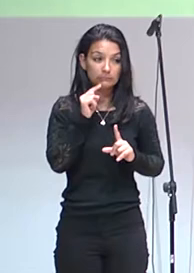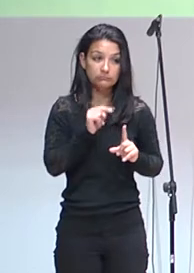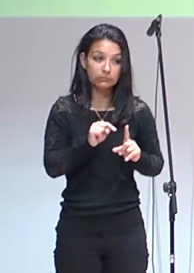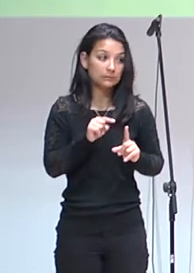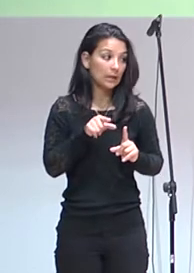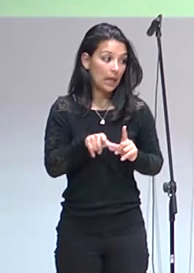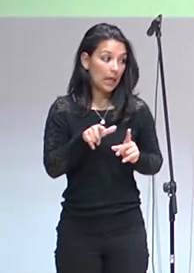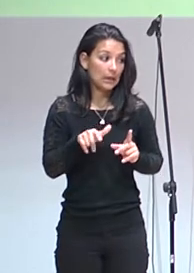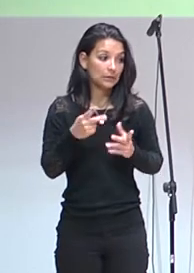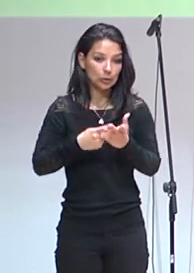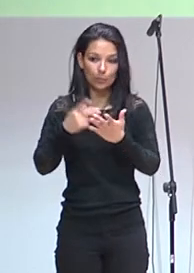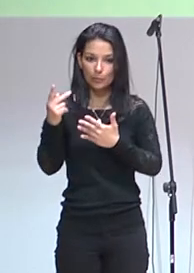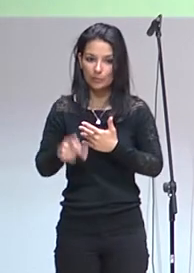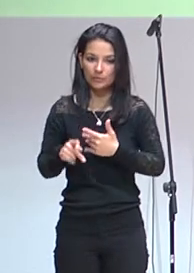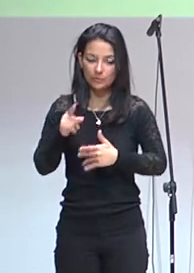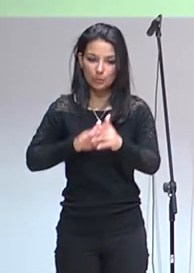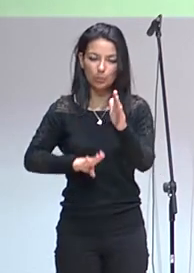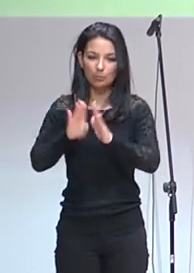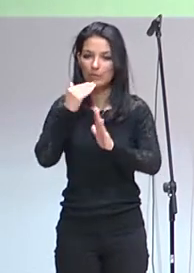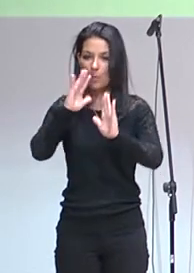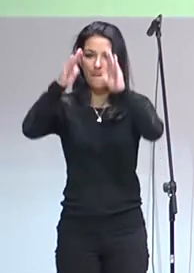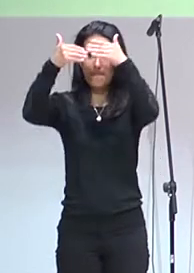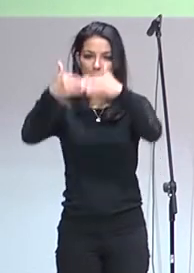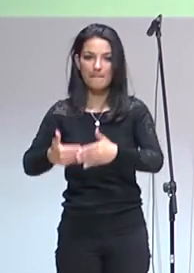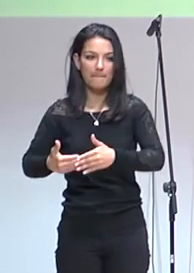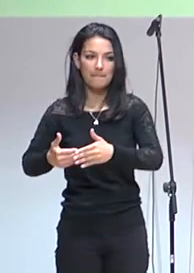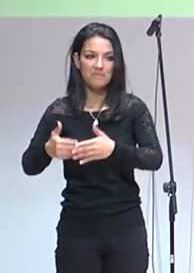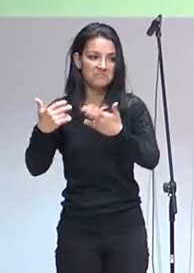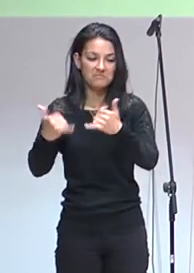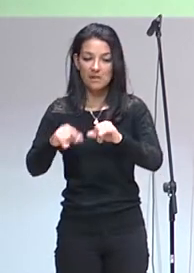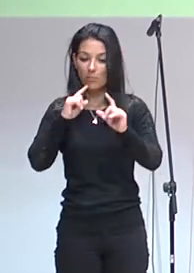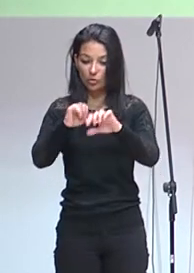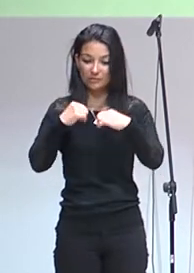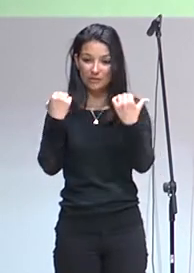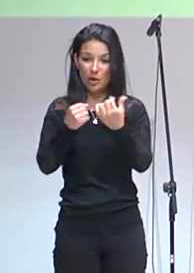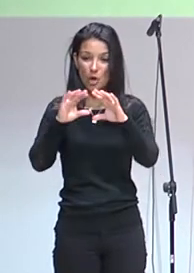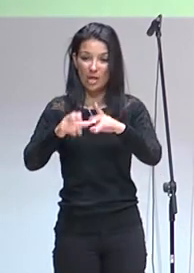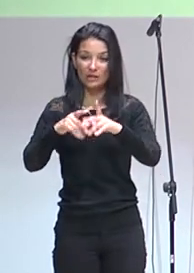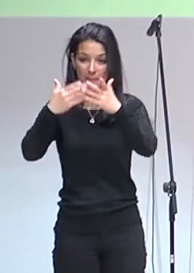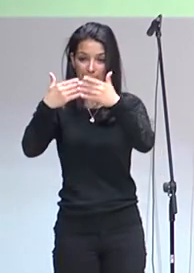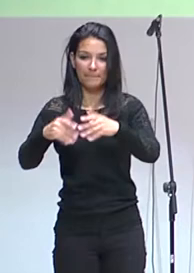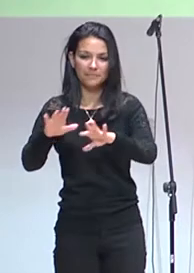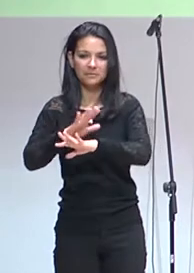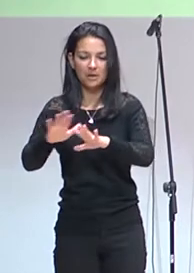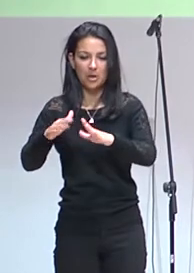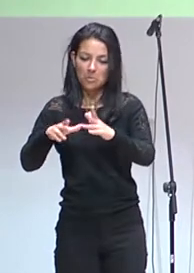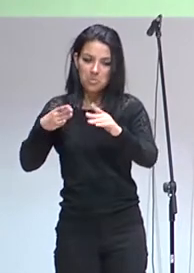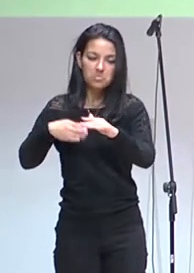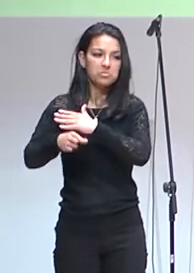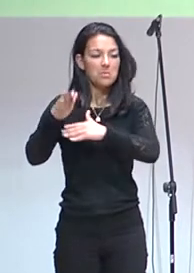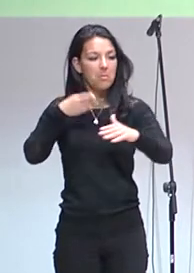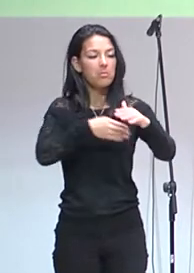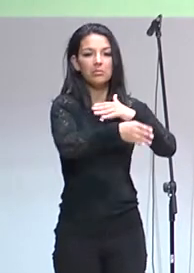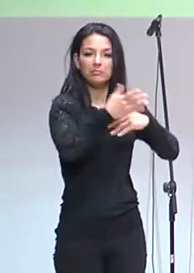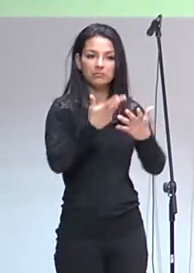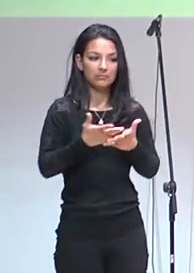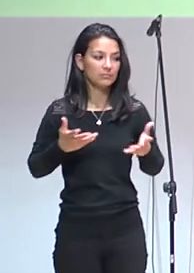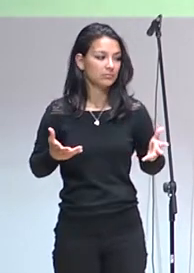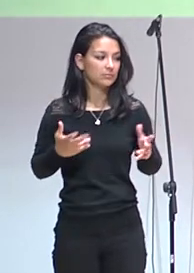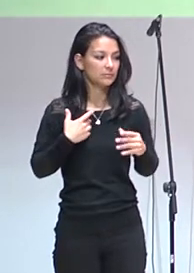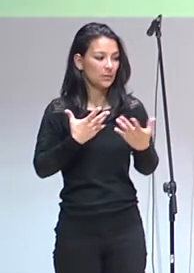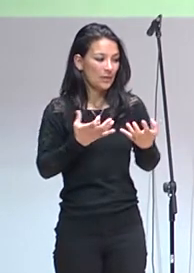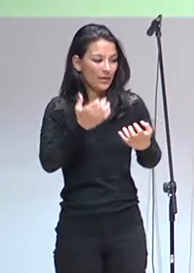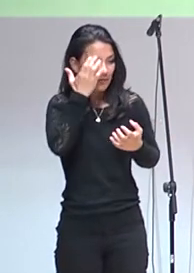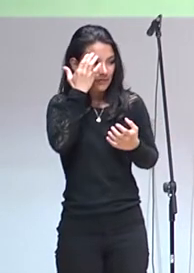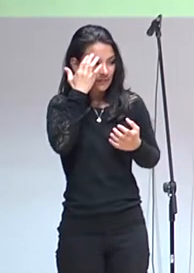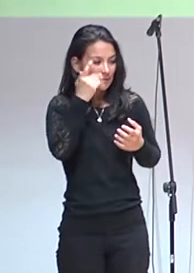sus proyectos superaron los muros del salón de clase. Entonces, me gustaría saber cómo